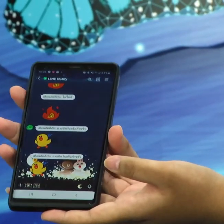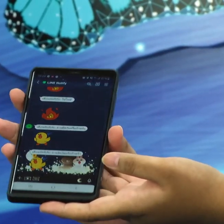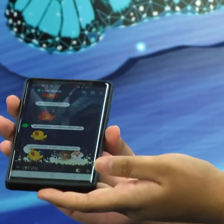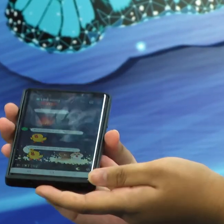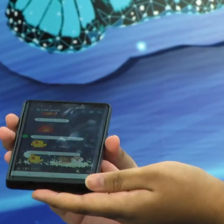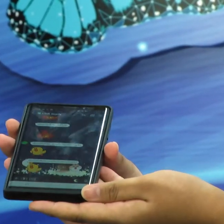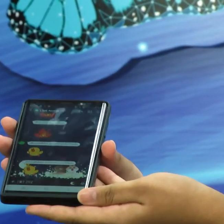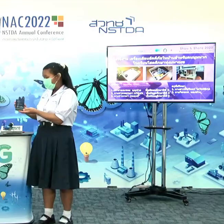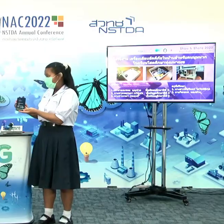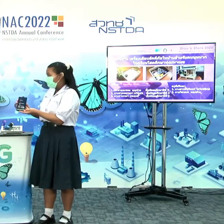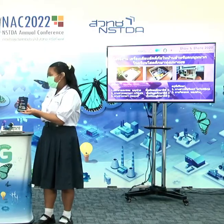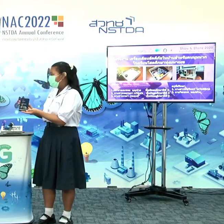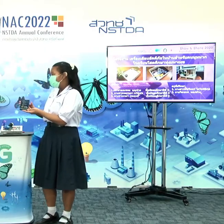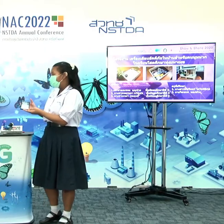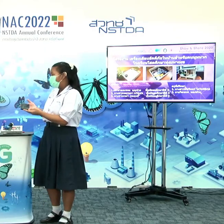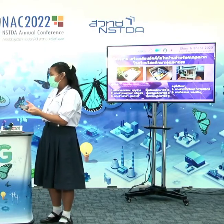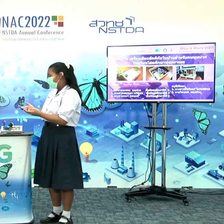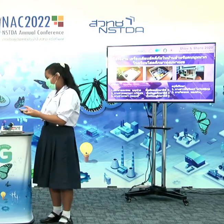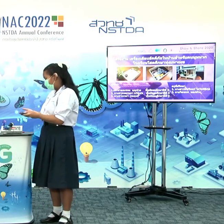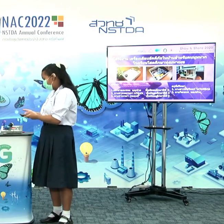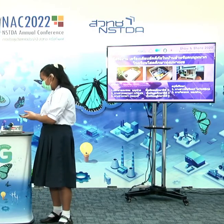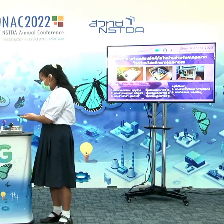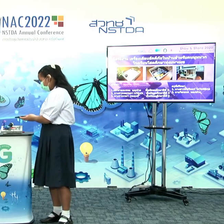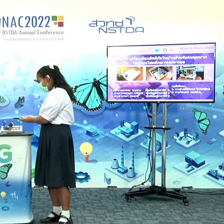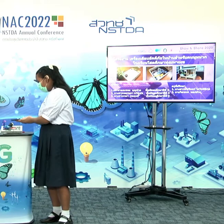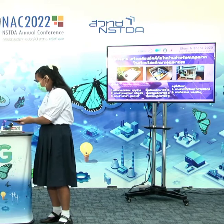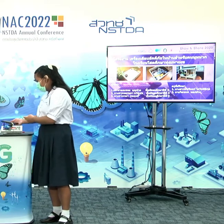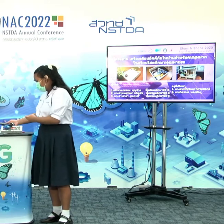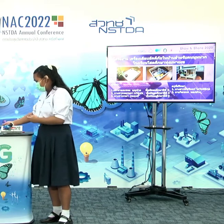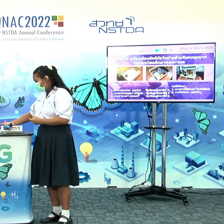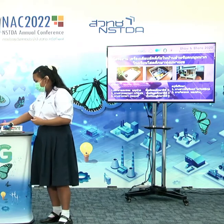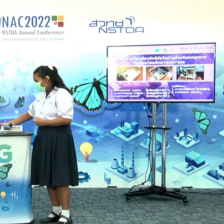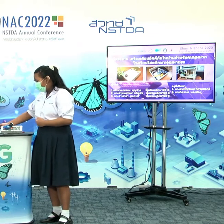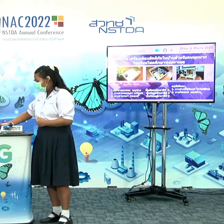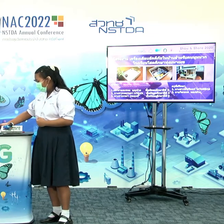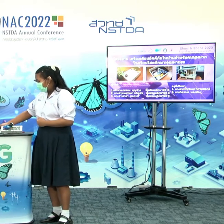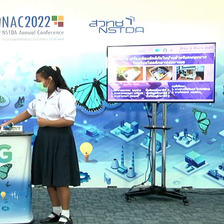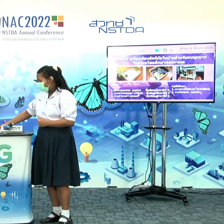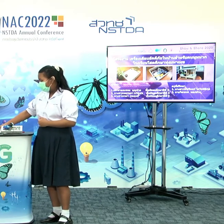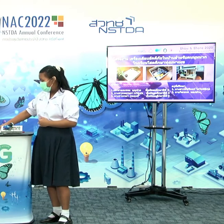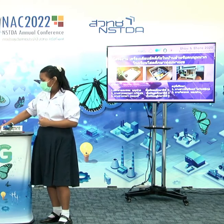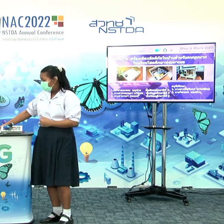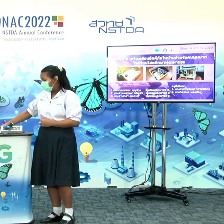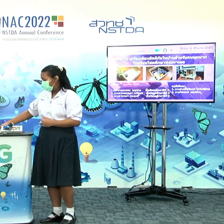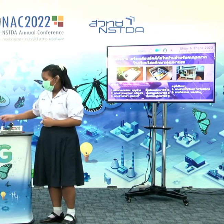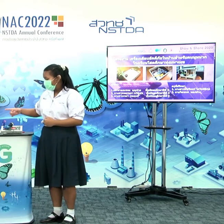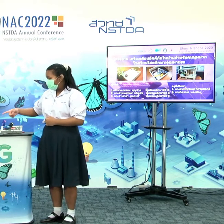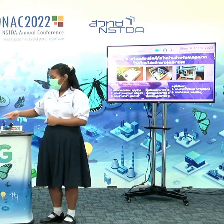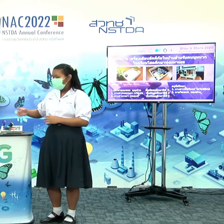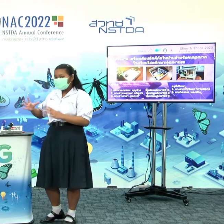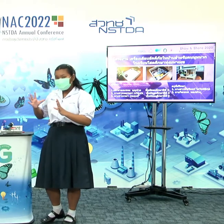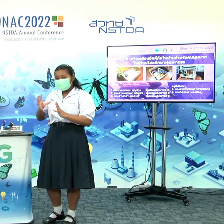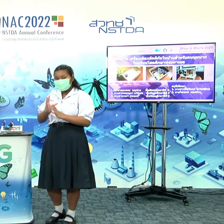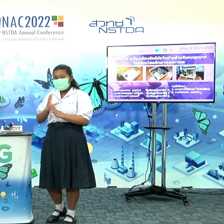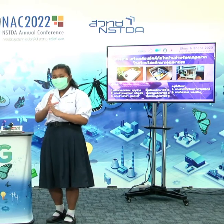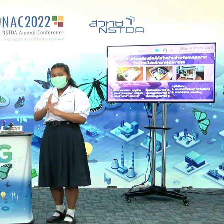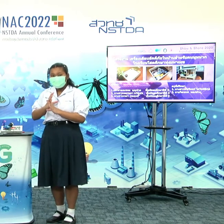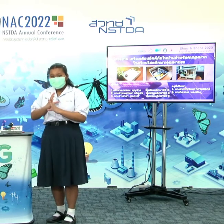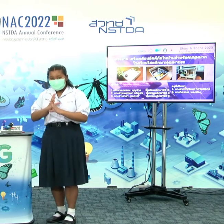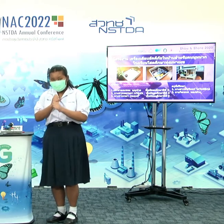ได้ก็ทั้งหมดนี้ก็จ